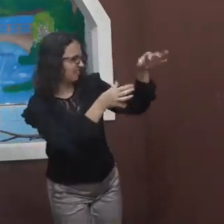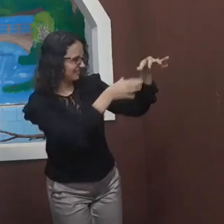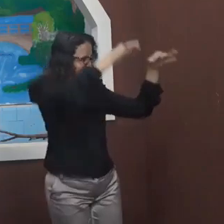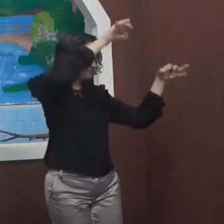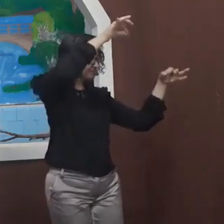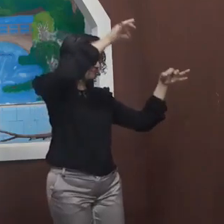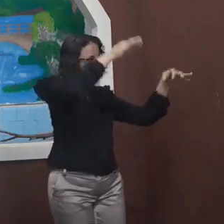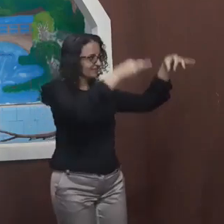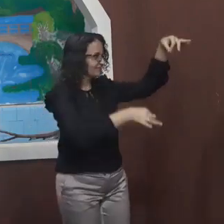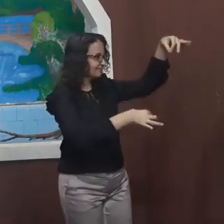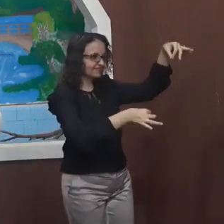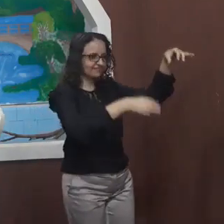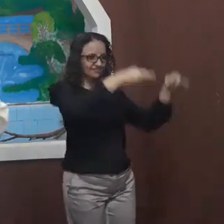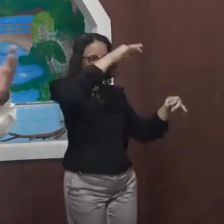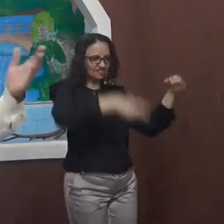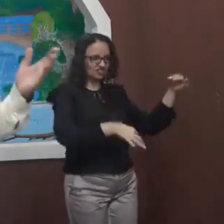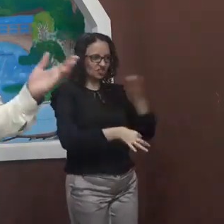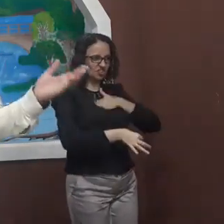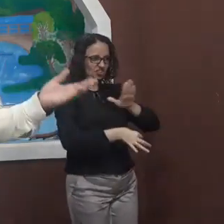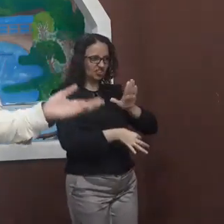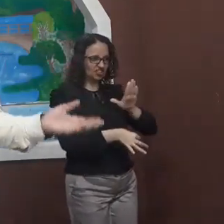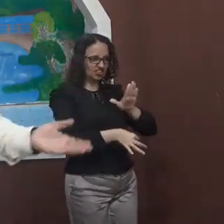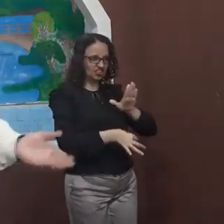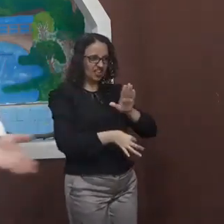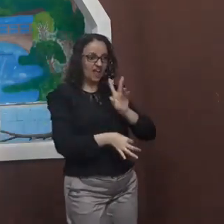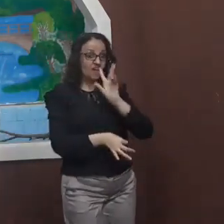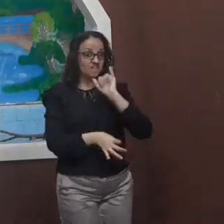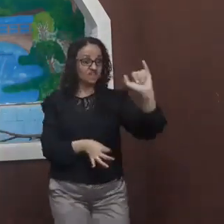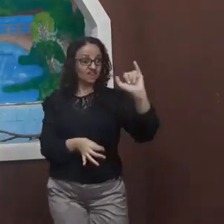Aí vai na loja. Marisa.